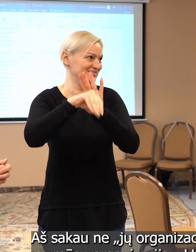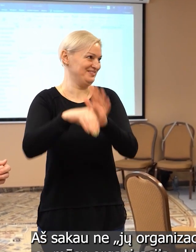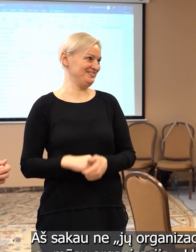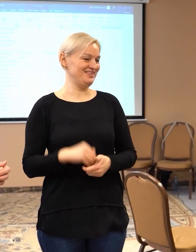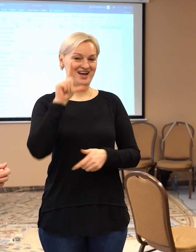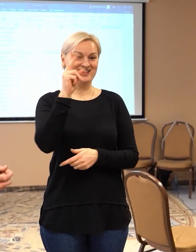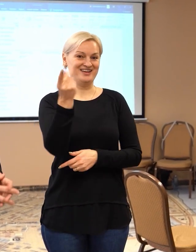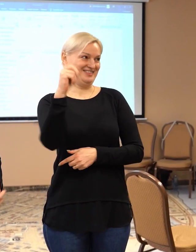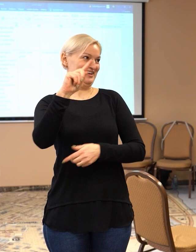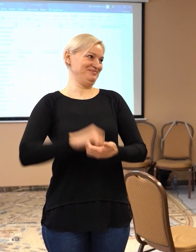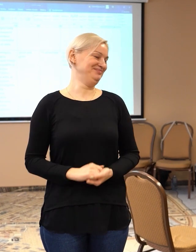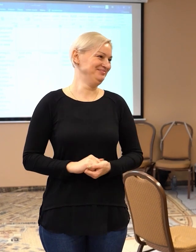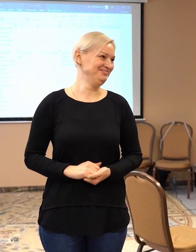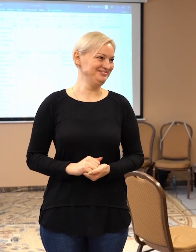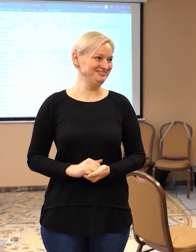kada?